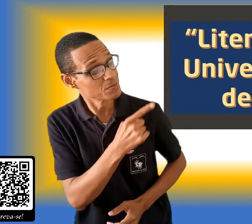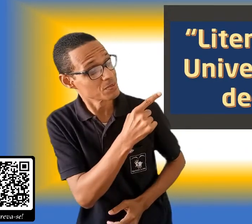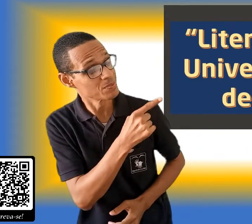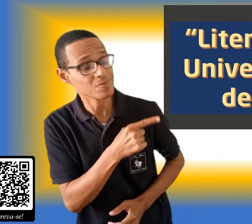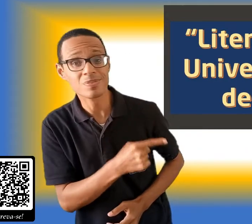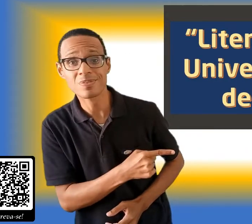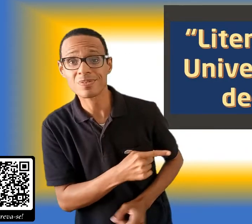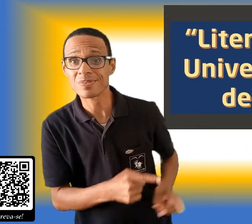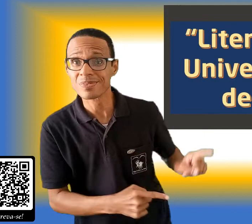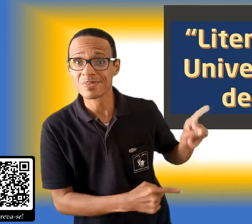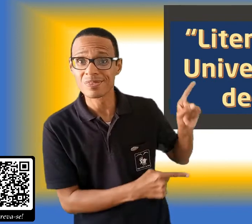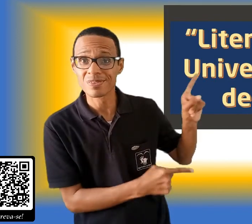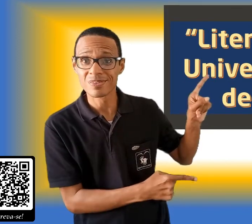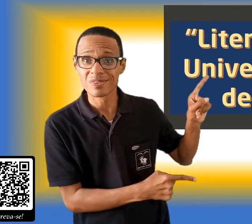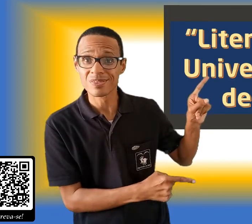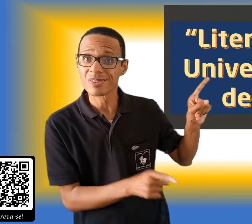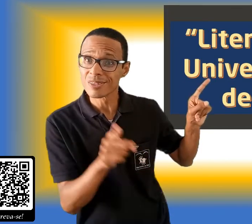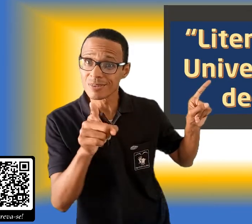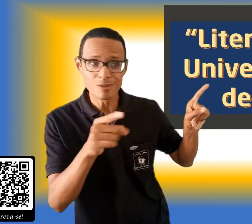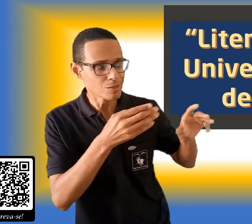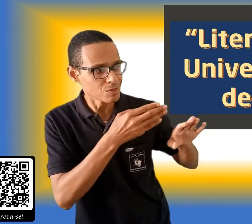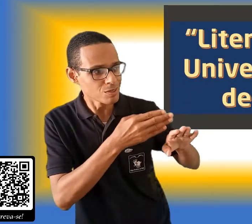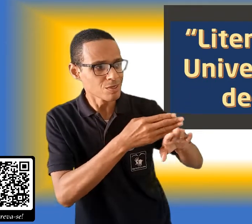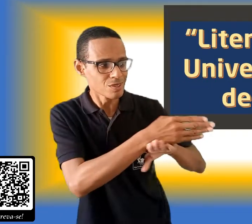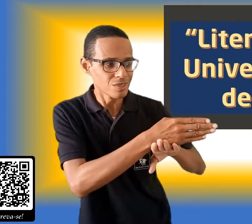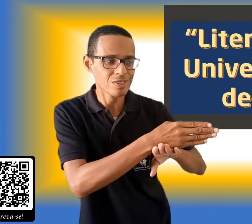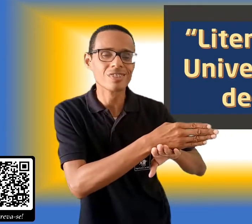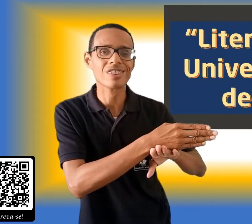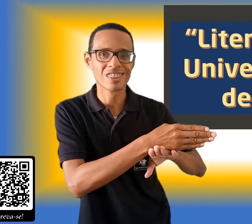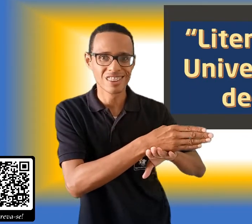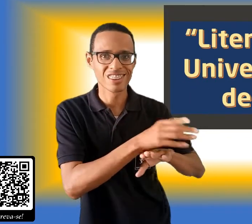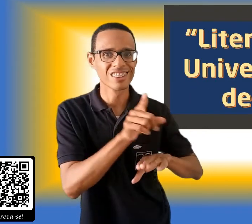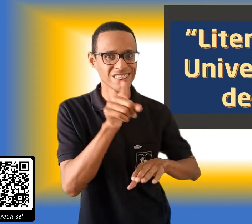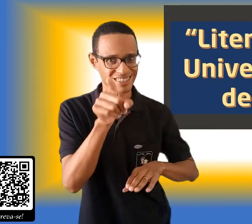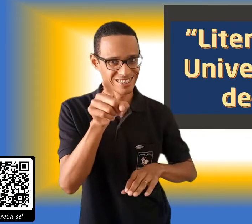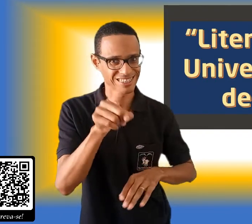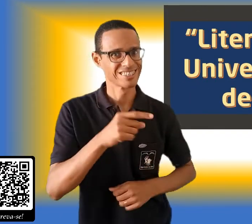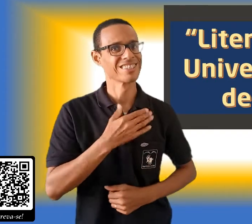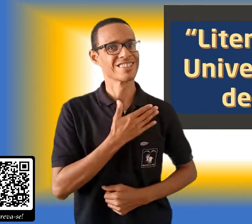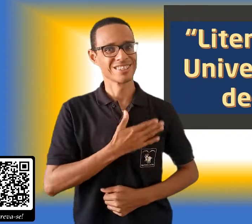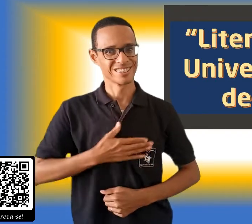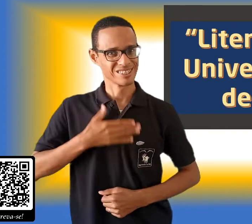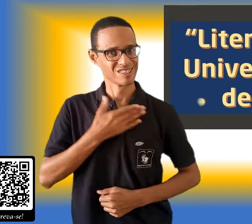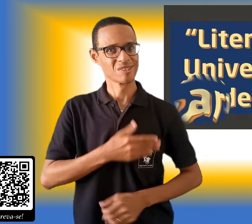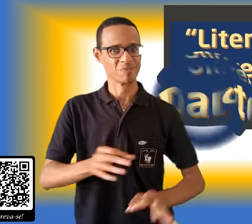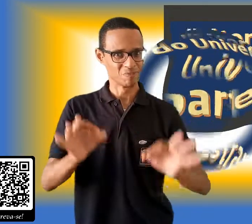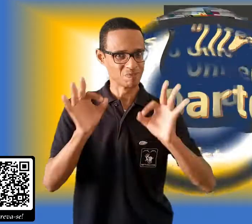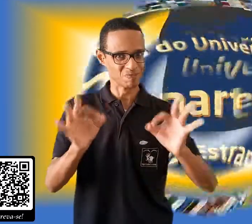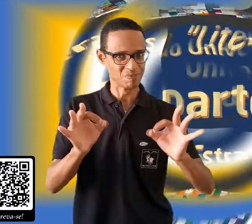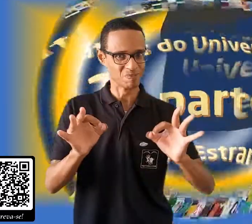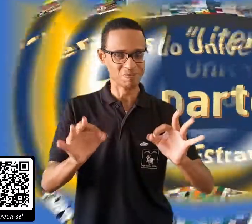Ah, aproveite e acesse esses vídeos. Tenho certeza que vai gostar.